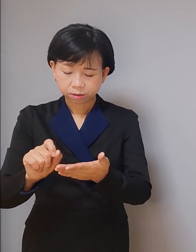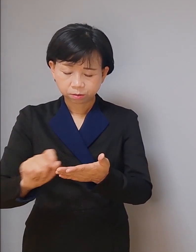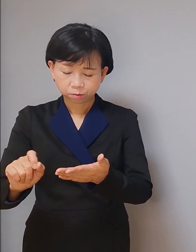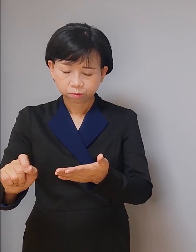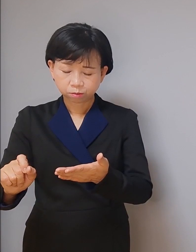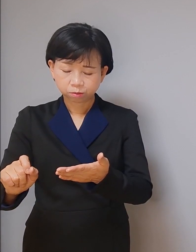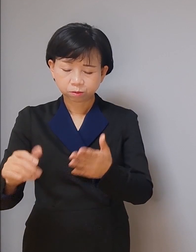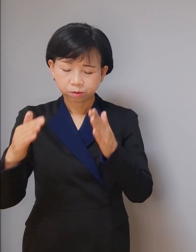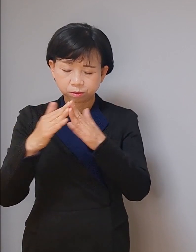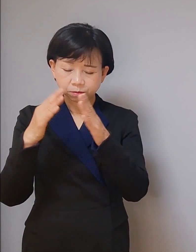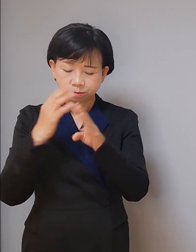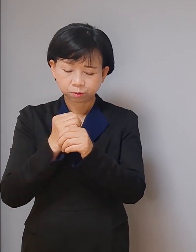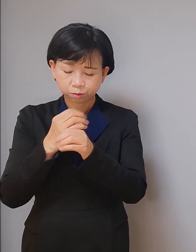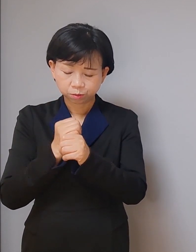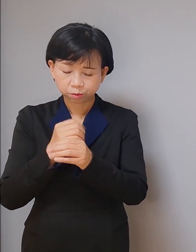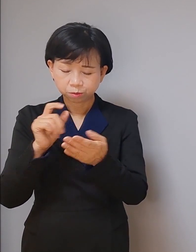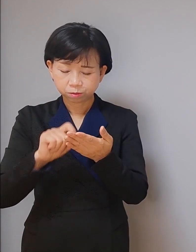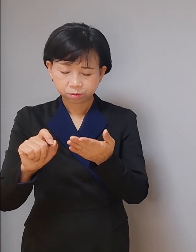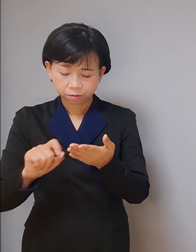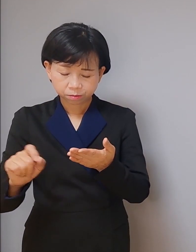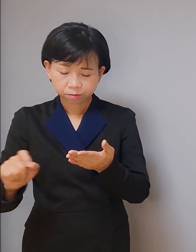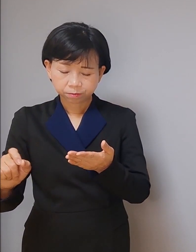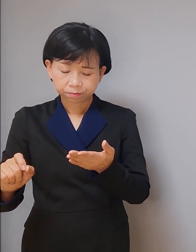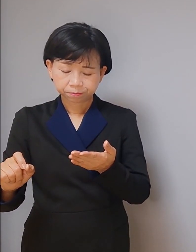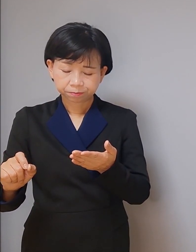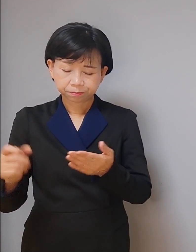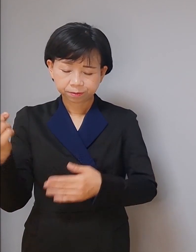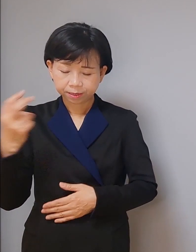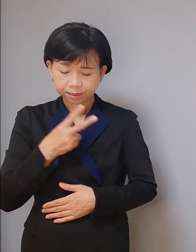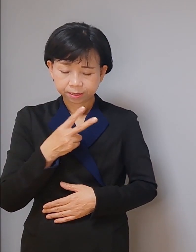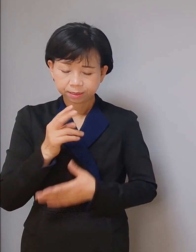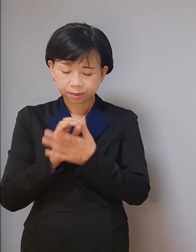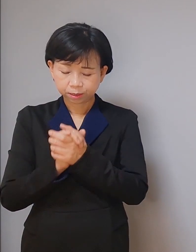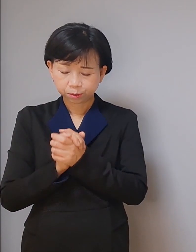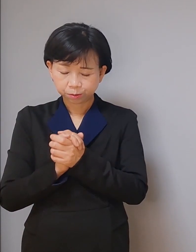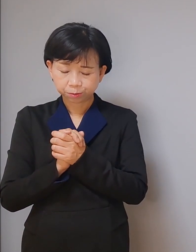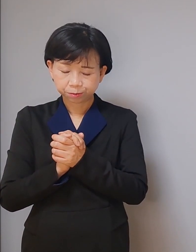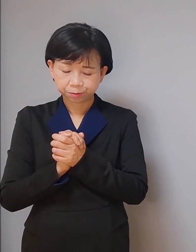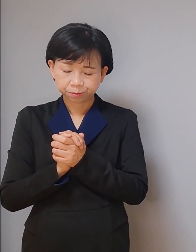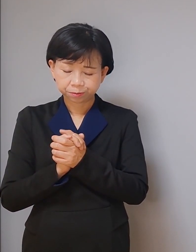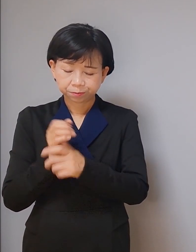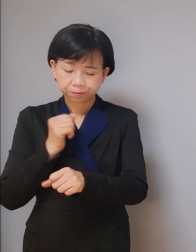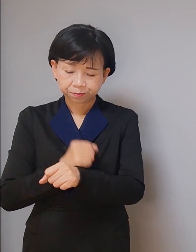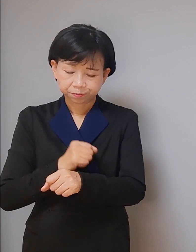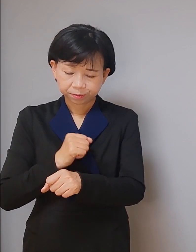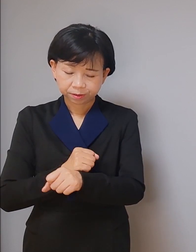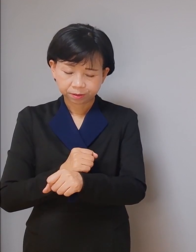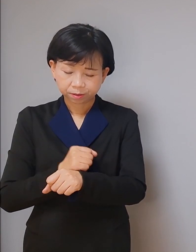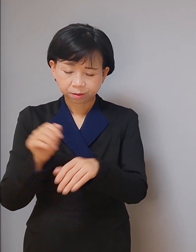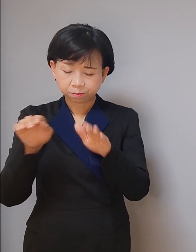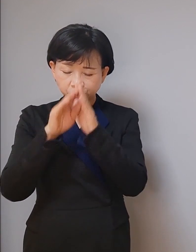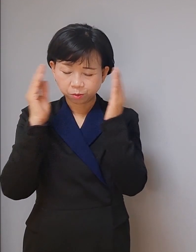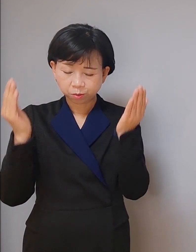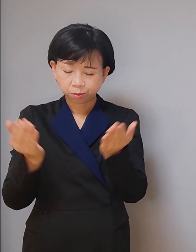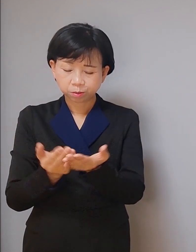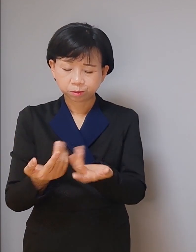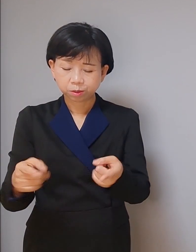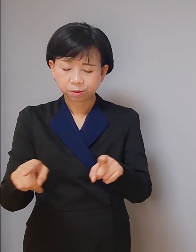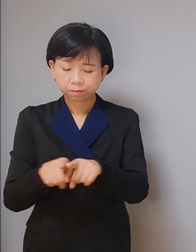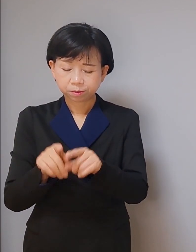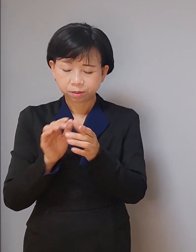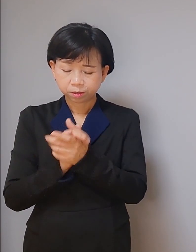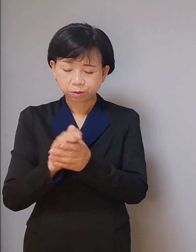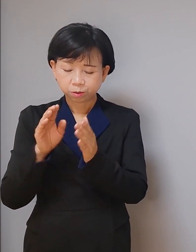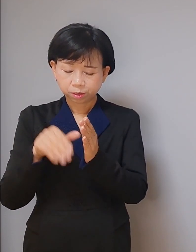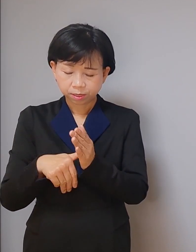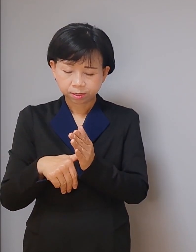적어가며 그 집 주소 동호수를 적어가며 다시 한번 기도하려고 하오니 모두가 함께